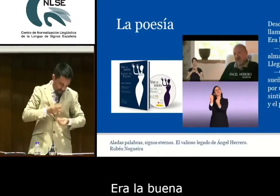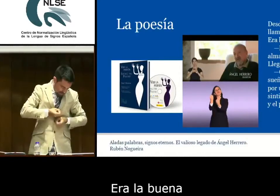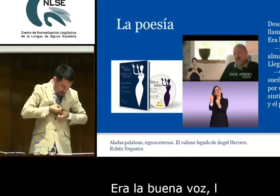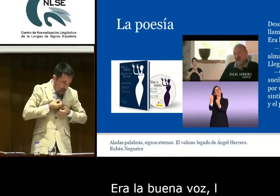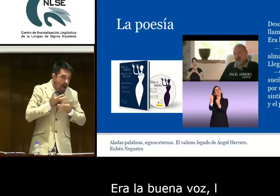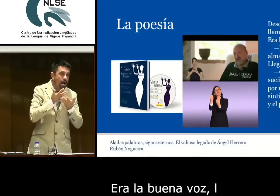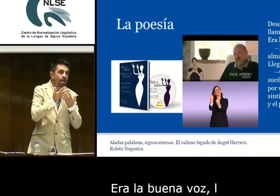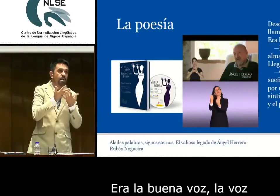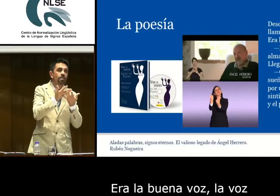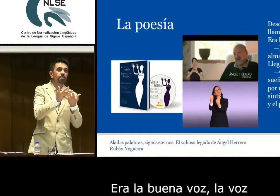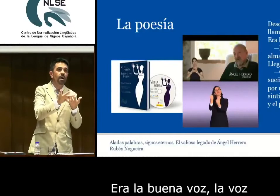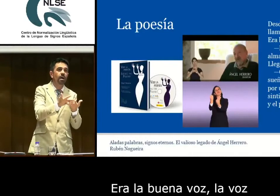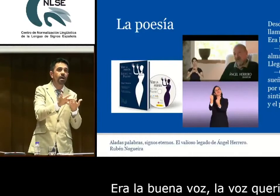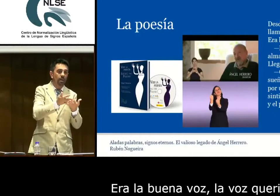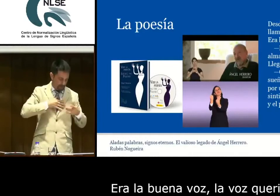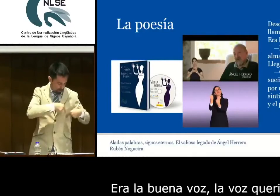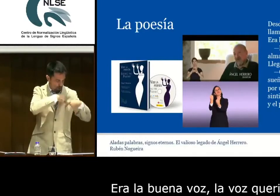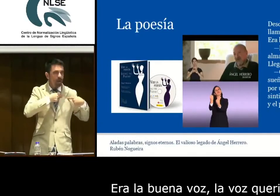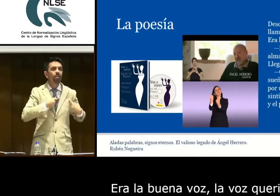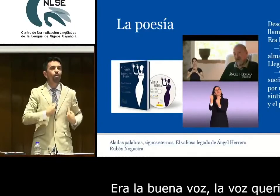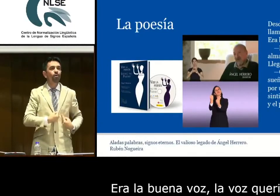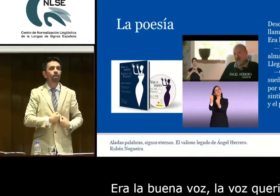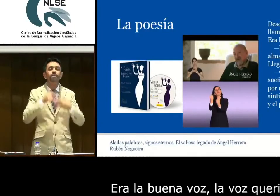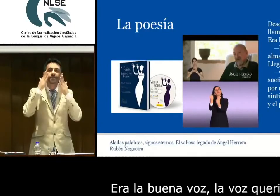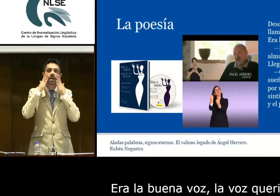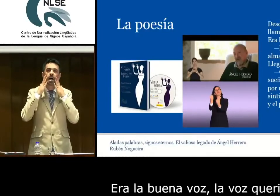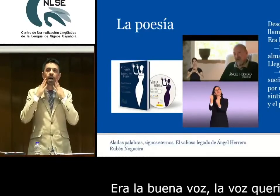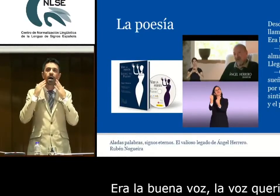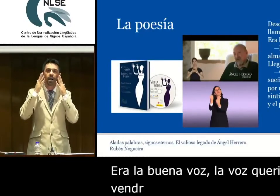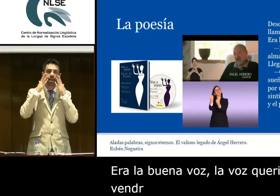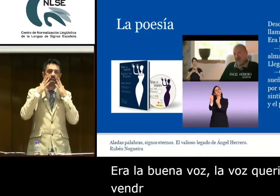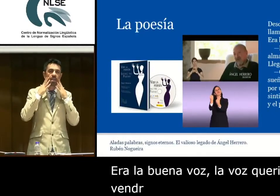alma? Llegó a mi corazón una caricia.